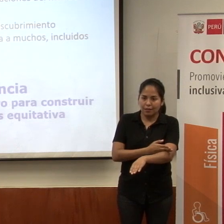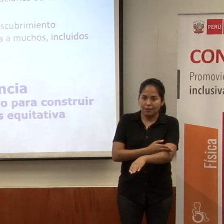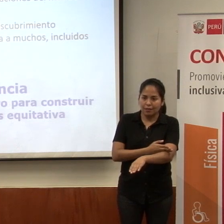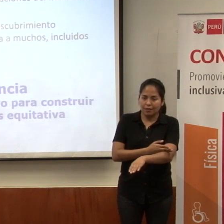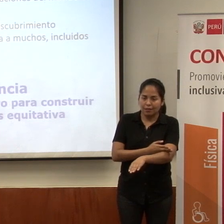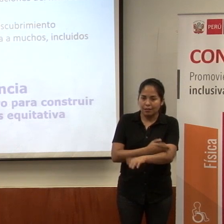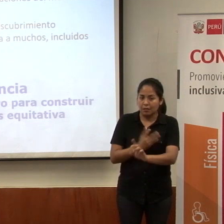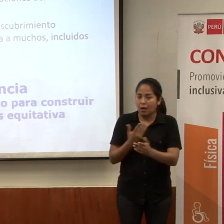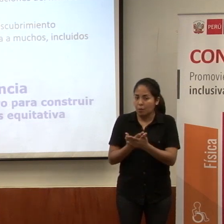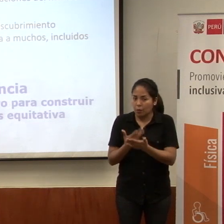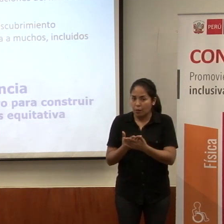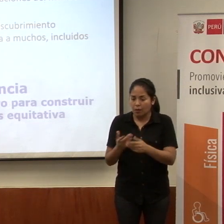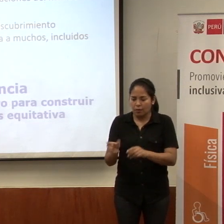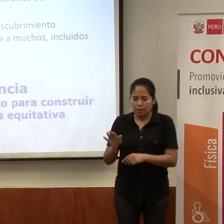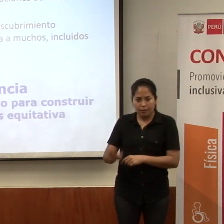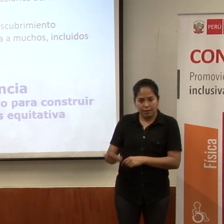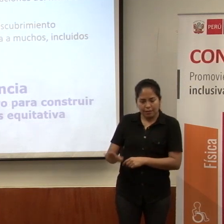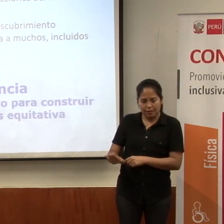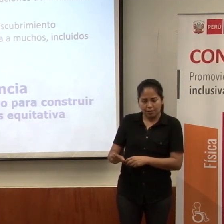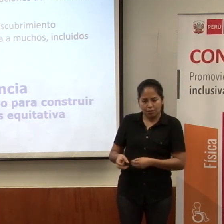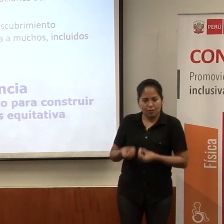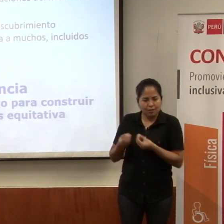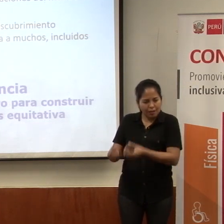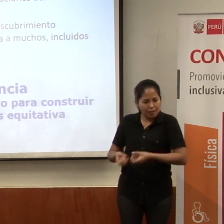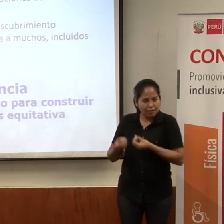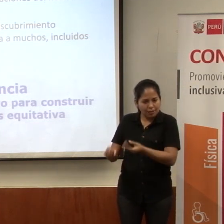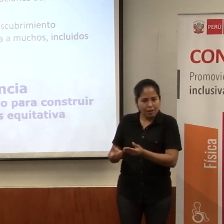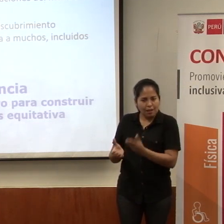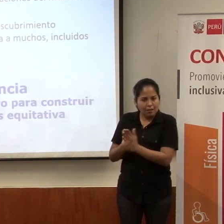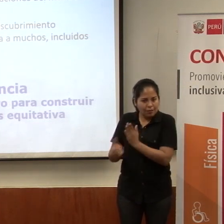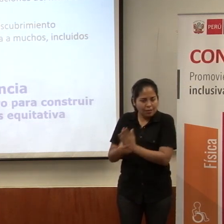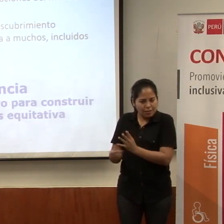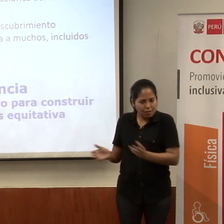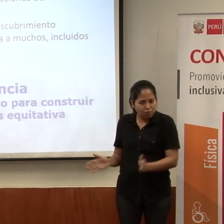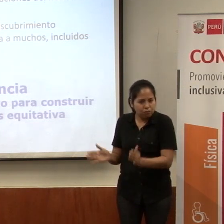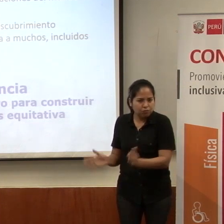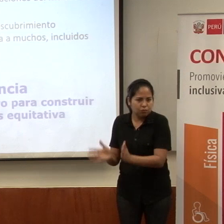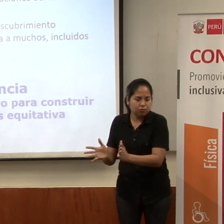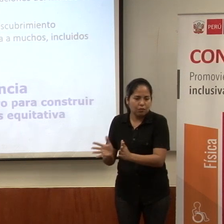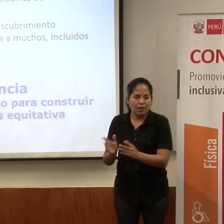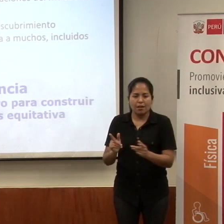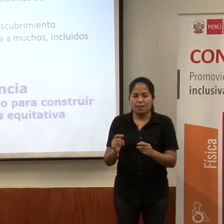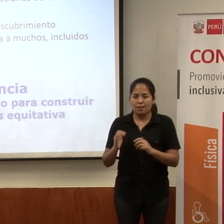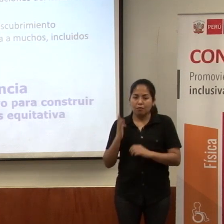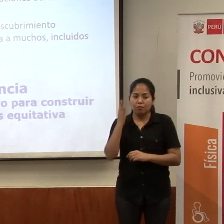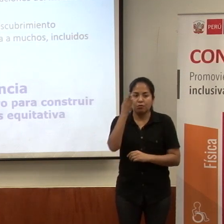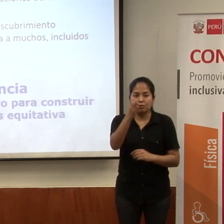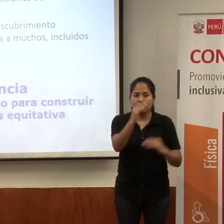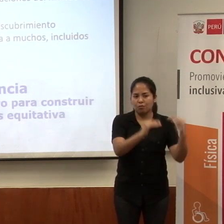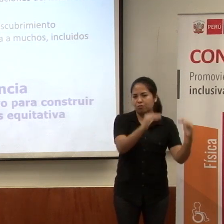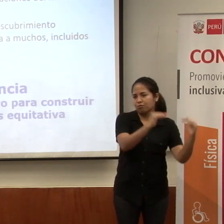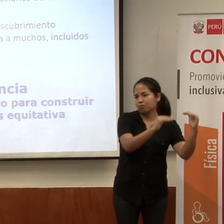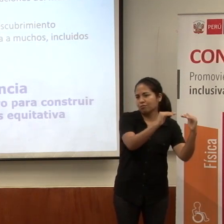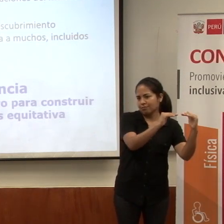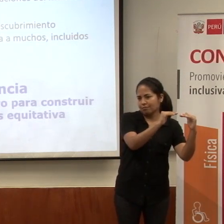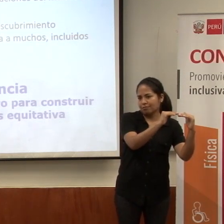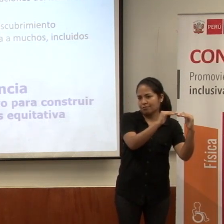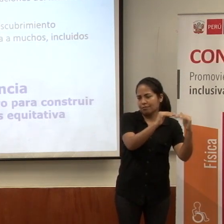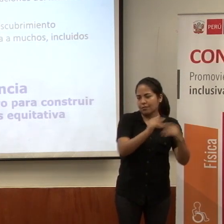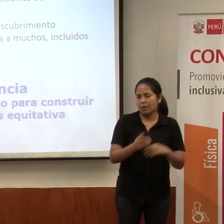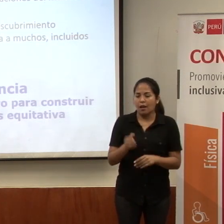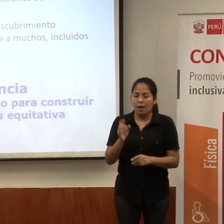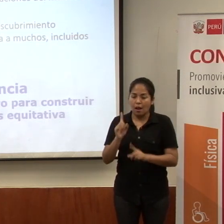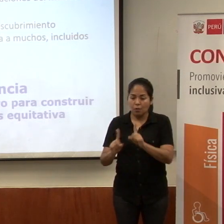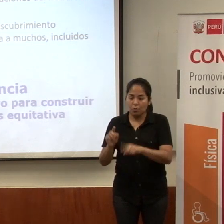en la primera infancia puede reducir las inequidades. Es decir, Hay niños que empiezan desde el primer